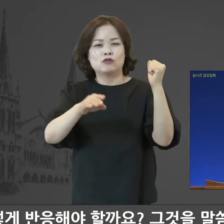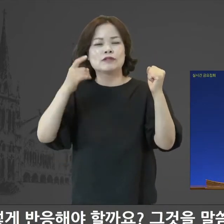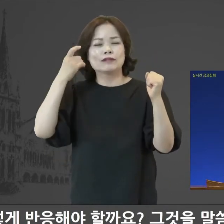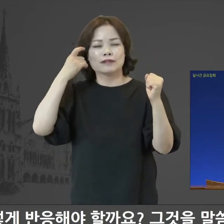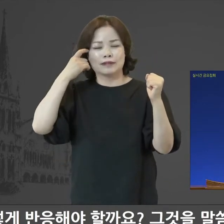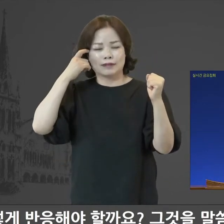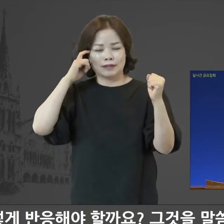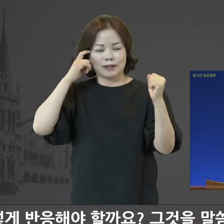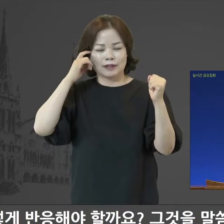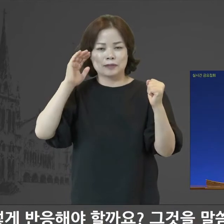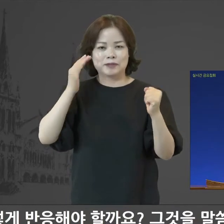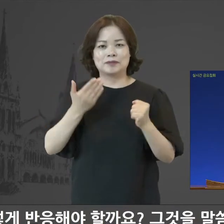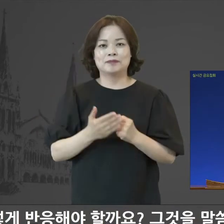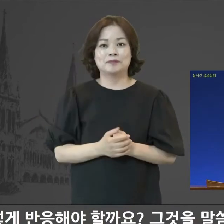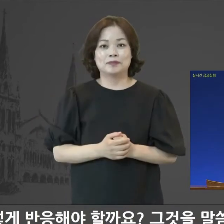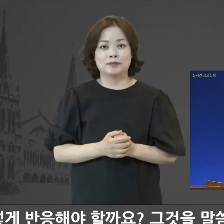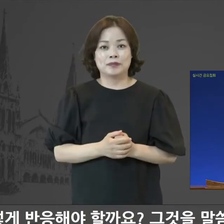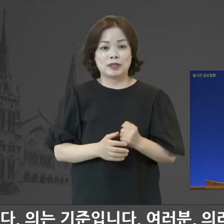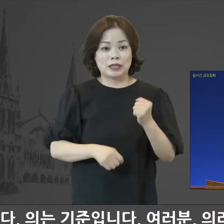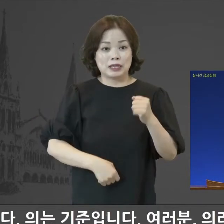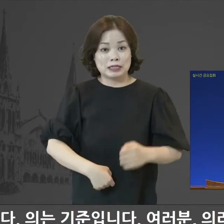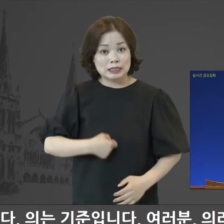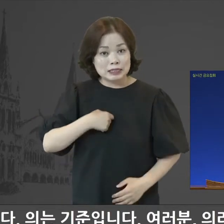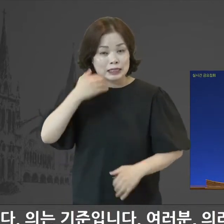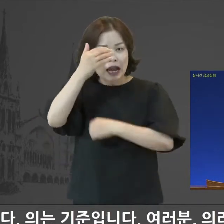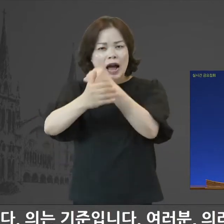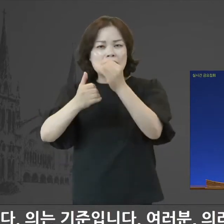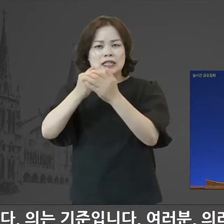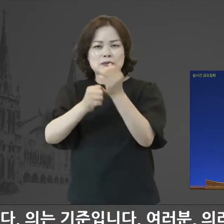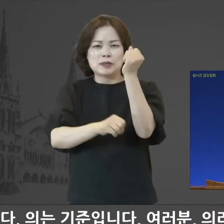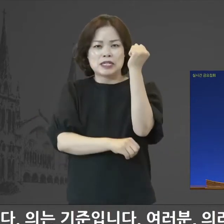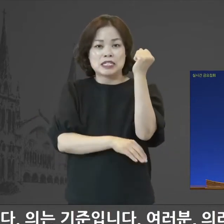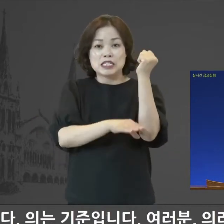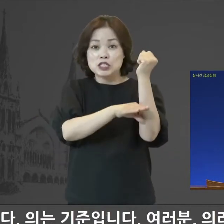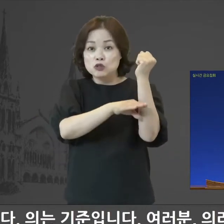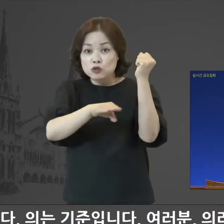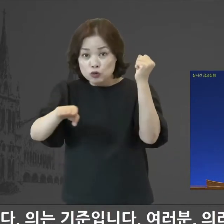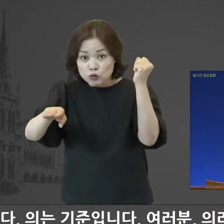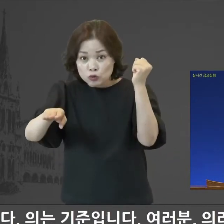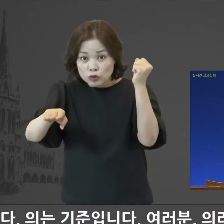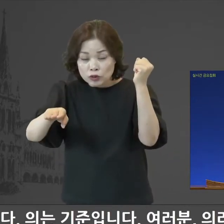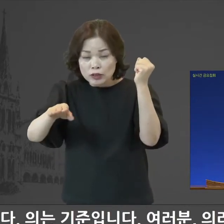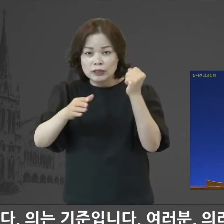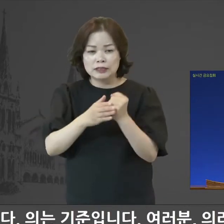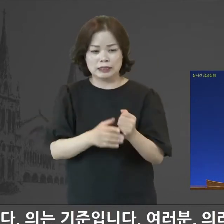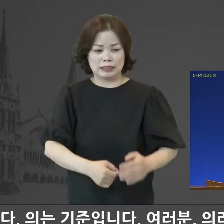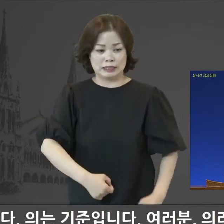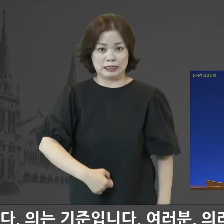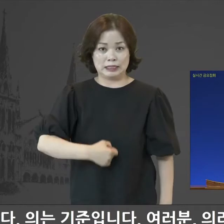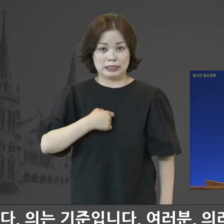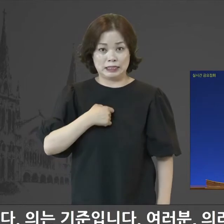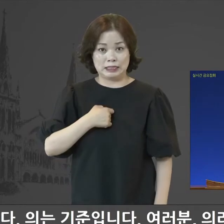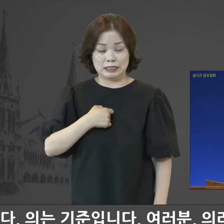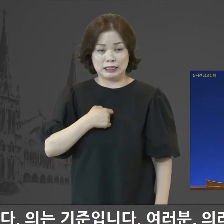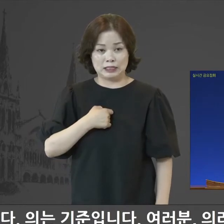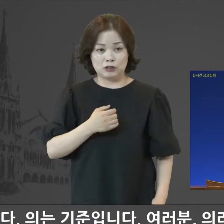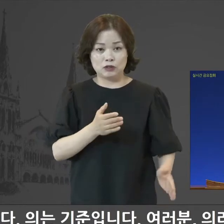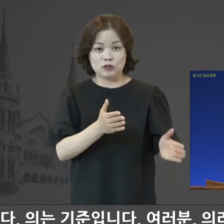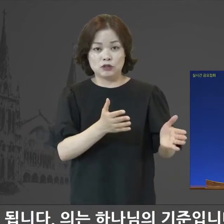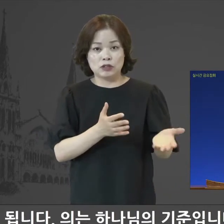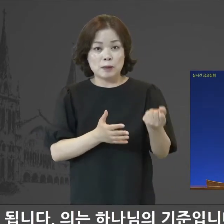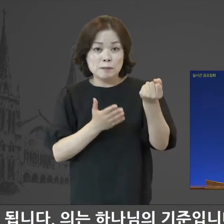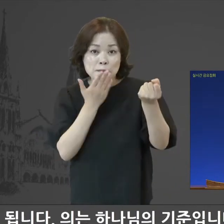생각하시면 좋겠습니다. 의는 하나님의 기준입니다. 그래서 우리가 의를 갖출